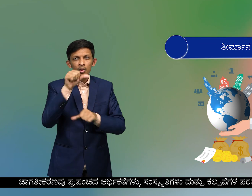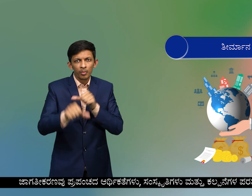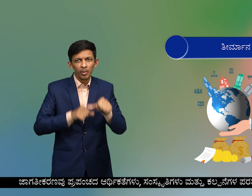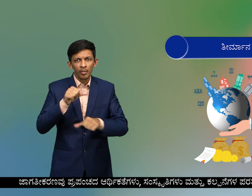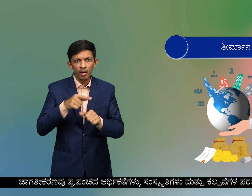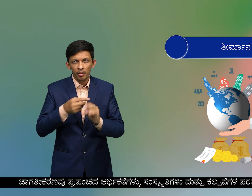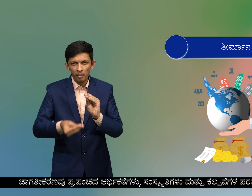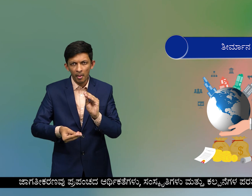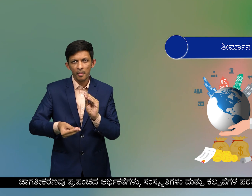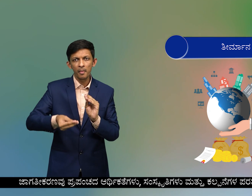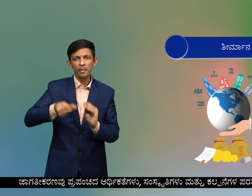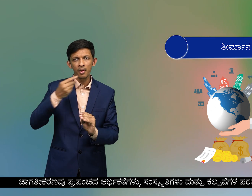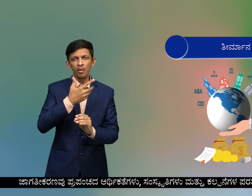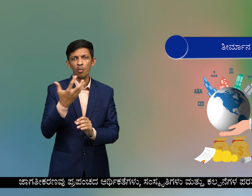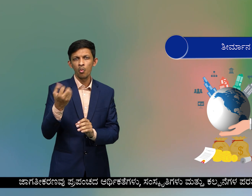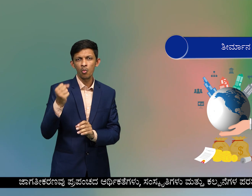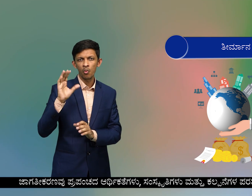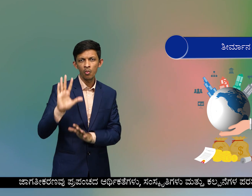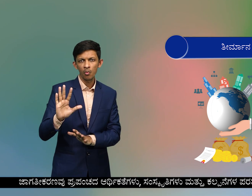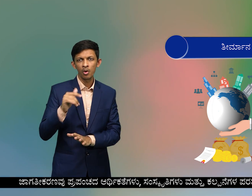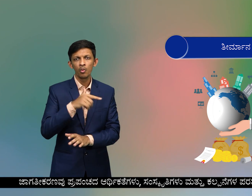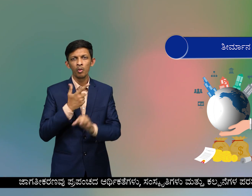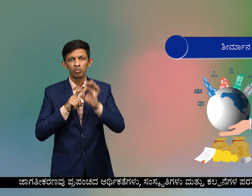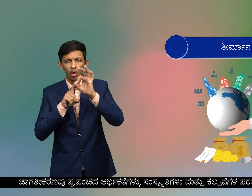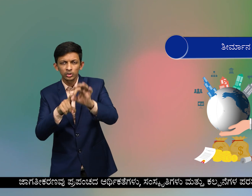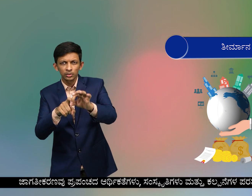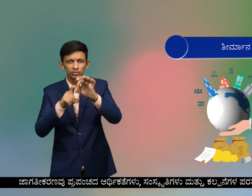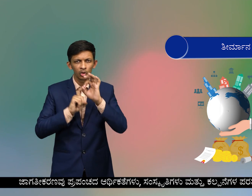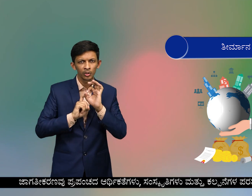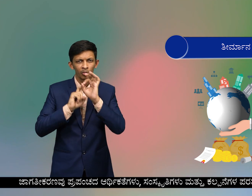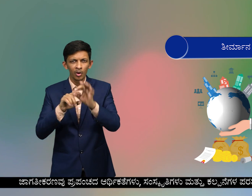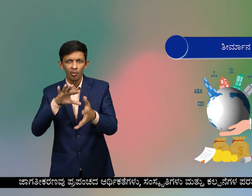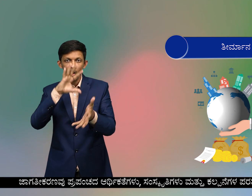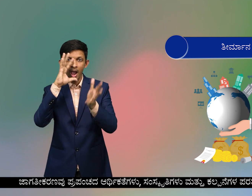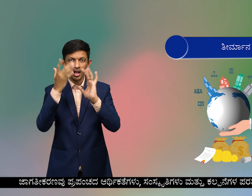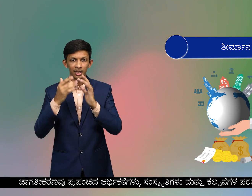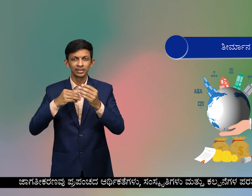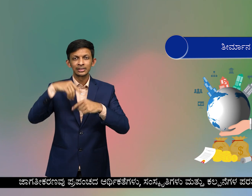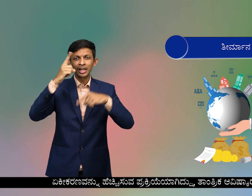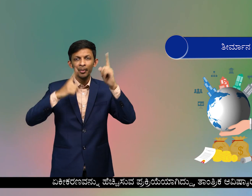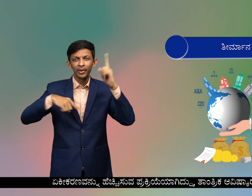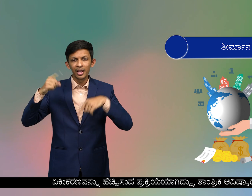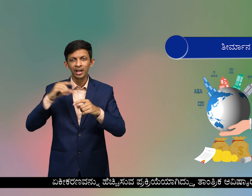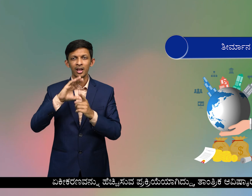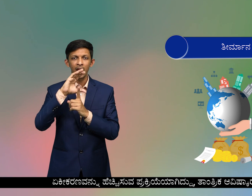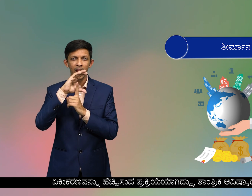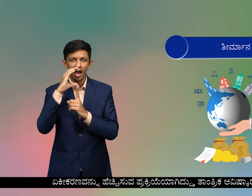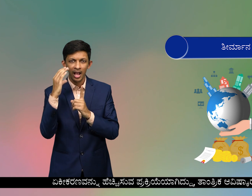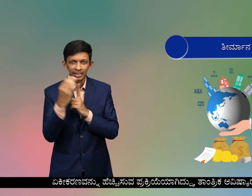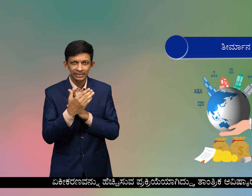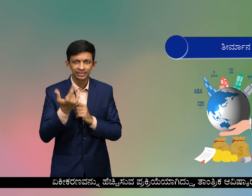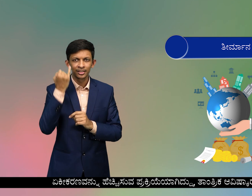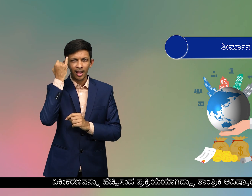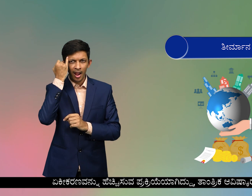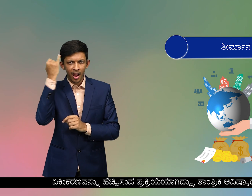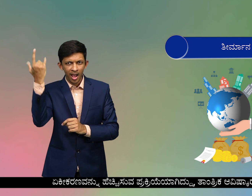ಜಾಗತೀಕರಣವು ಪ್ರಪಂಚದ ಆರ್ಥಿಕತೆಗಳನ್ನು, ಸಾಂಸ್ಕೃತಿಕಗಳು ಮತ್ತು ಕಲ್ಪನೆಗಳ ಪರಸ್ಪರ ಅವಲಂಬನೆ ಮತ್ತು ಏಕೀಕರಣವನ್ನು